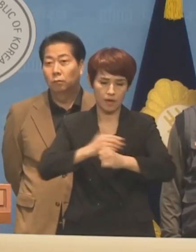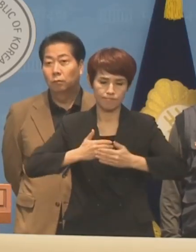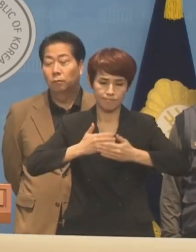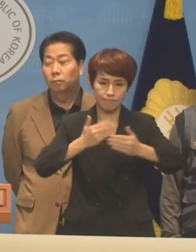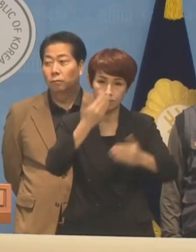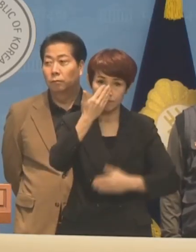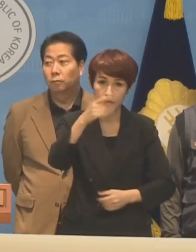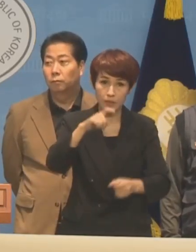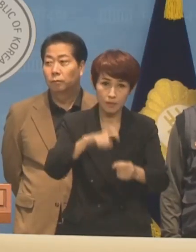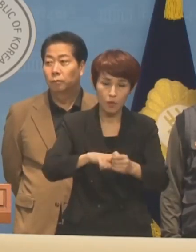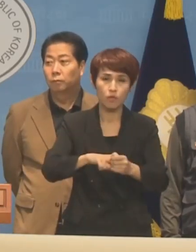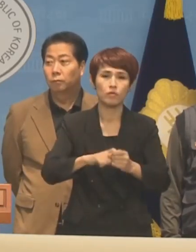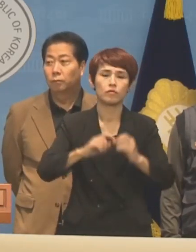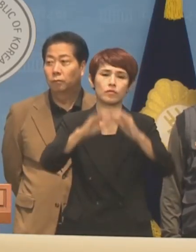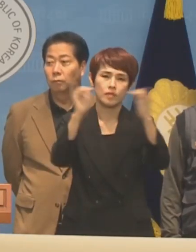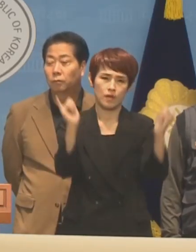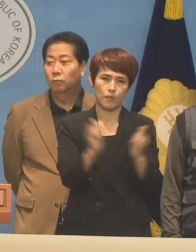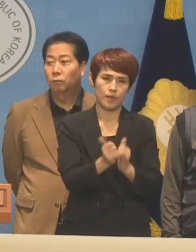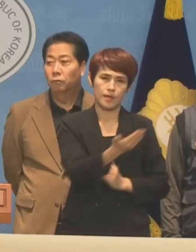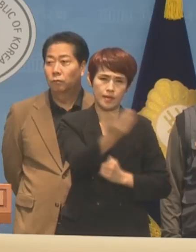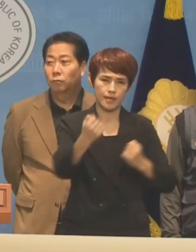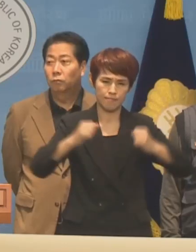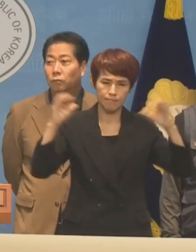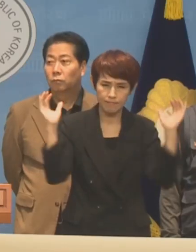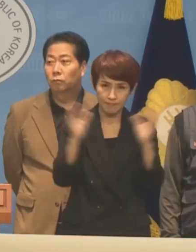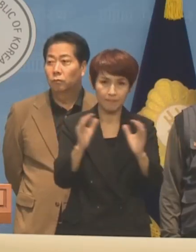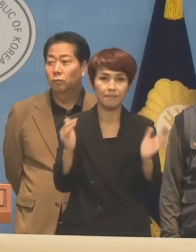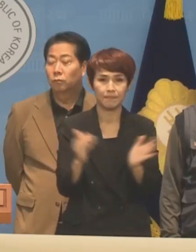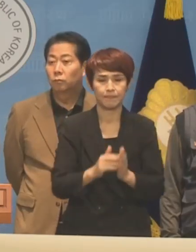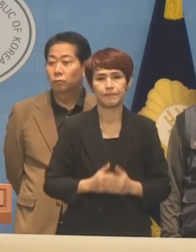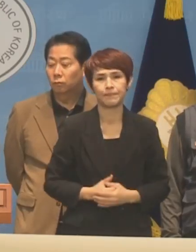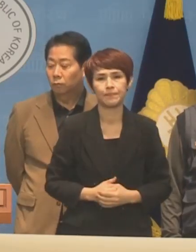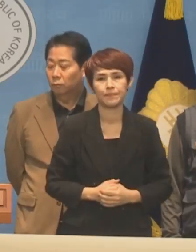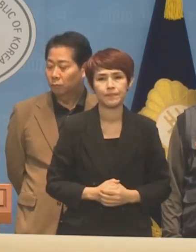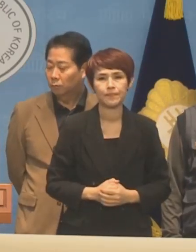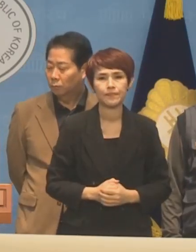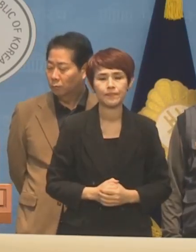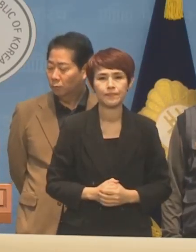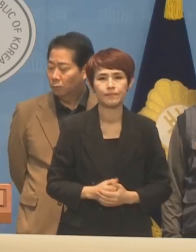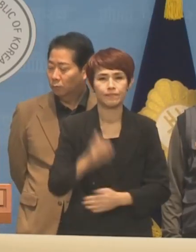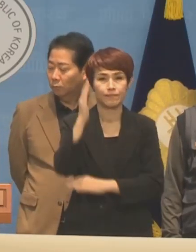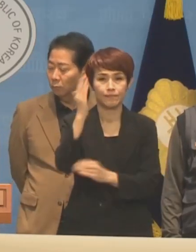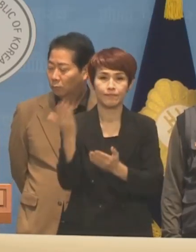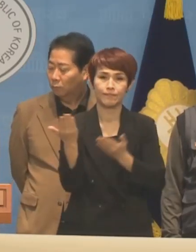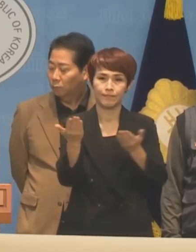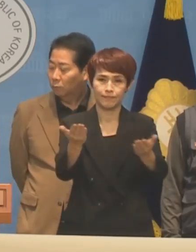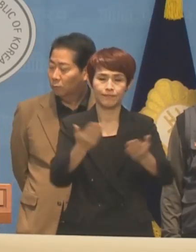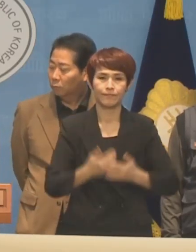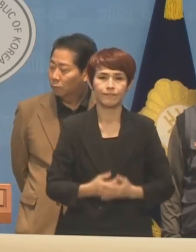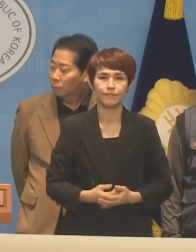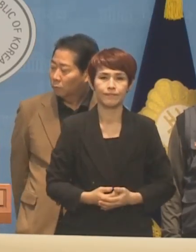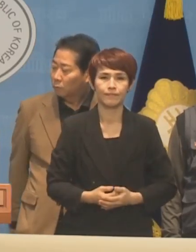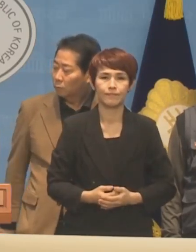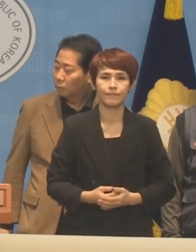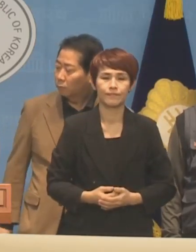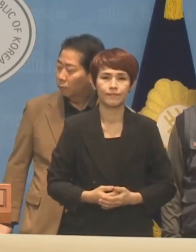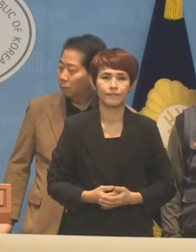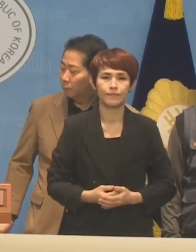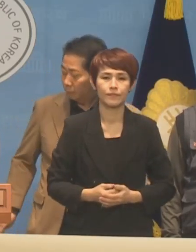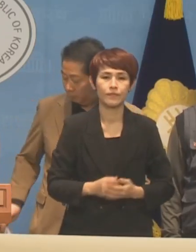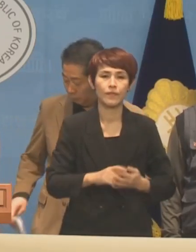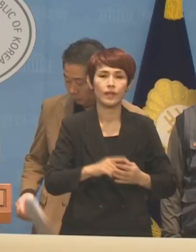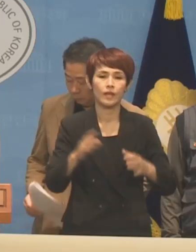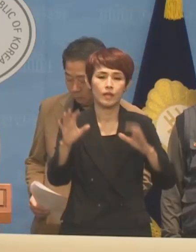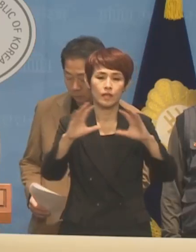있도록 노동시민사회계가 한 목소리를 모았습니다. 그러면 발언이 있겠습니다. 첫 번째 발언은 연금행동